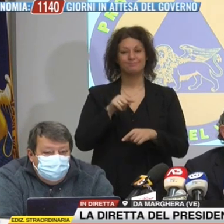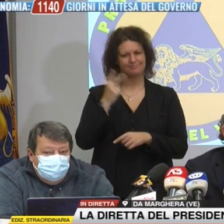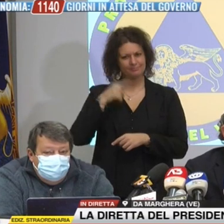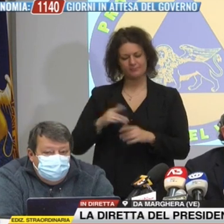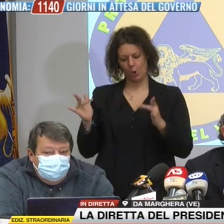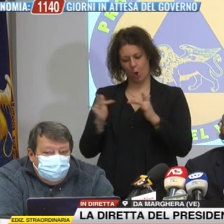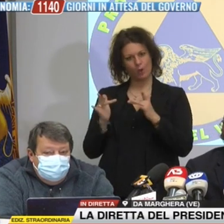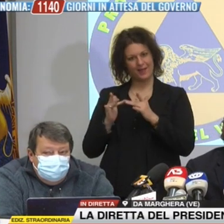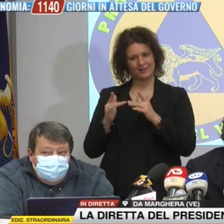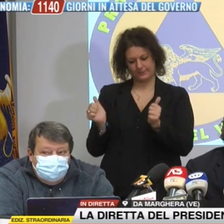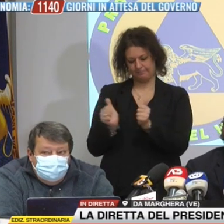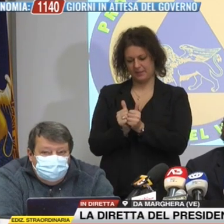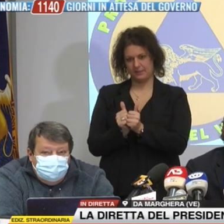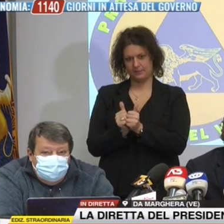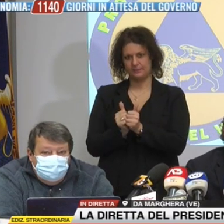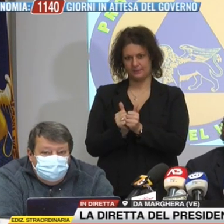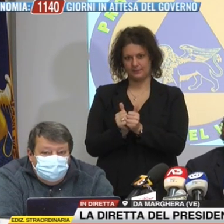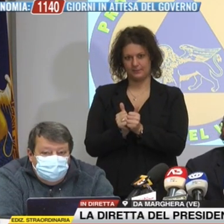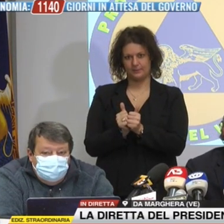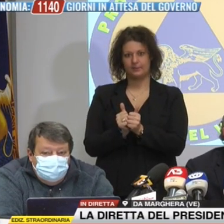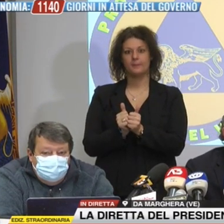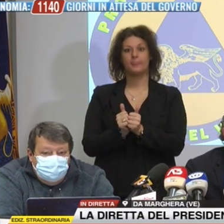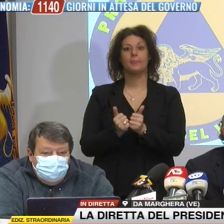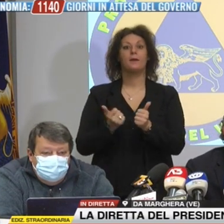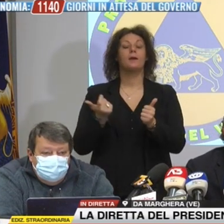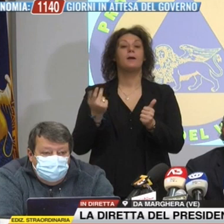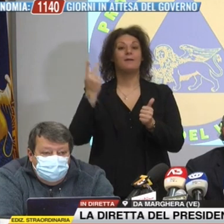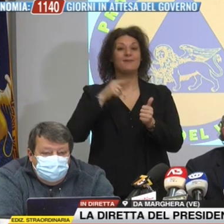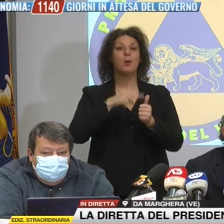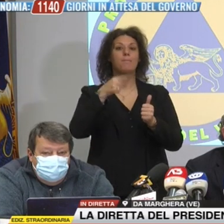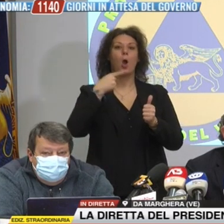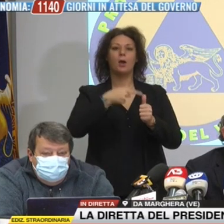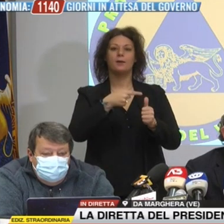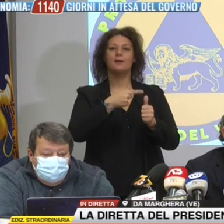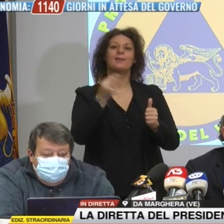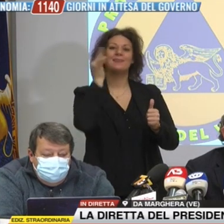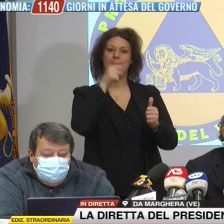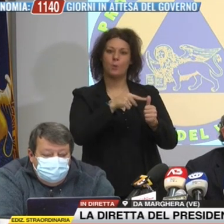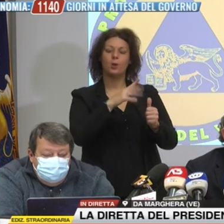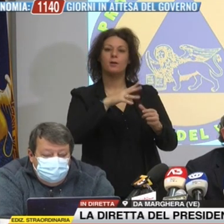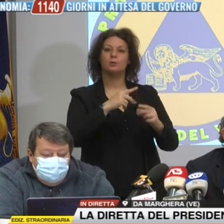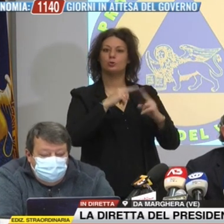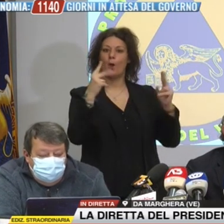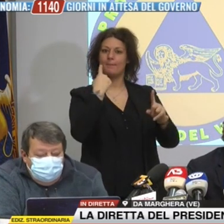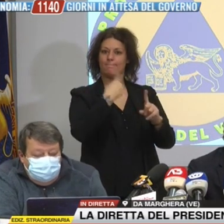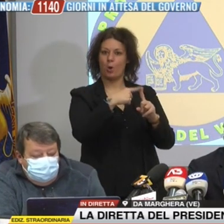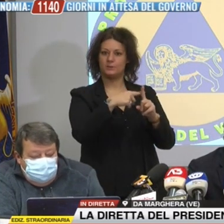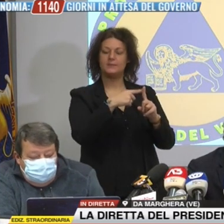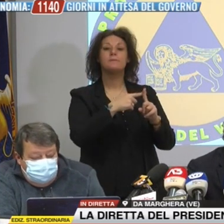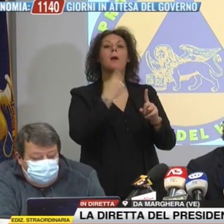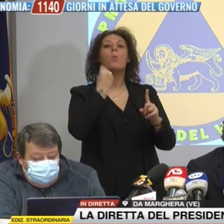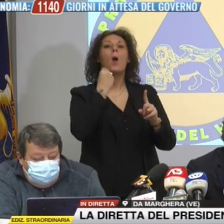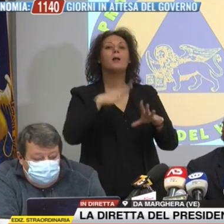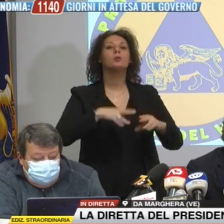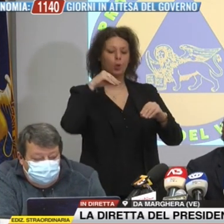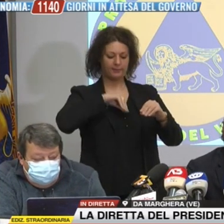positiva nel momento in cui ha fatto il tampone. Certo. Nessuno sa dire quando è iniziata la sua positività, soprattutto la sua carica virale è iniziato